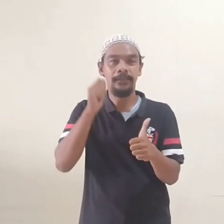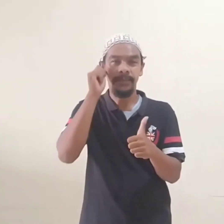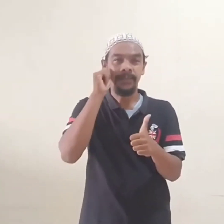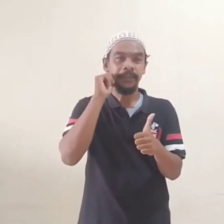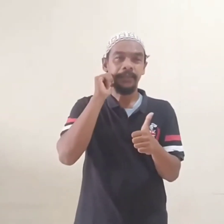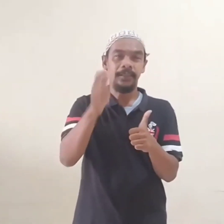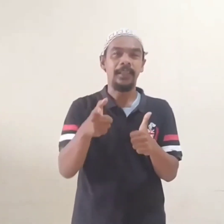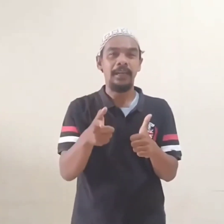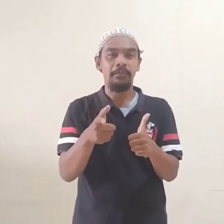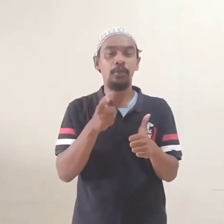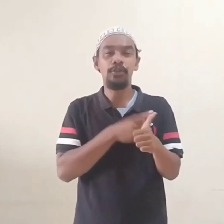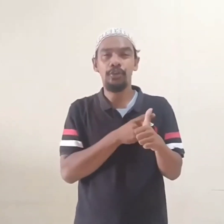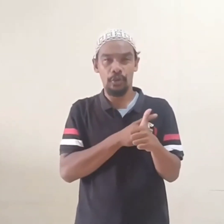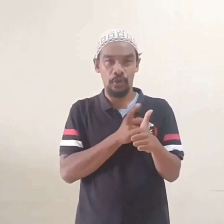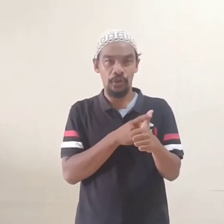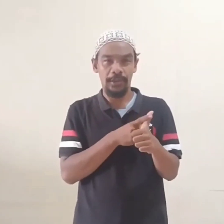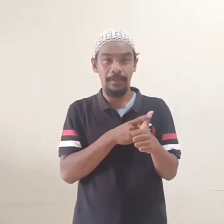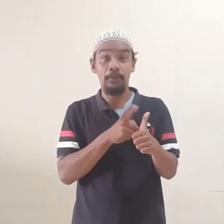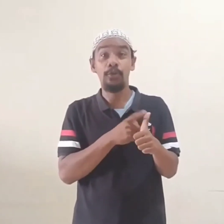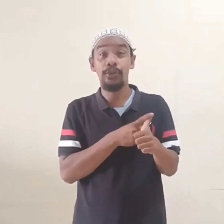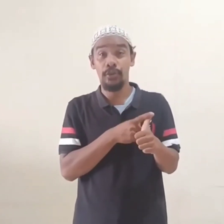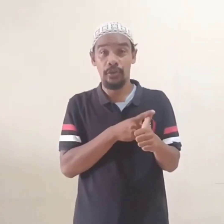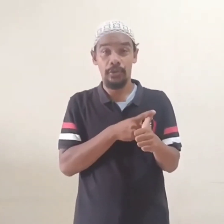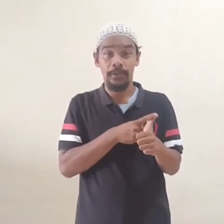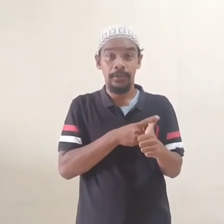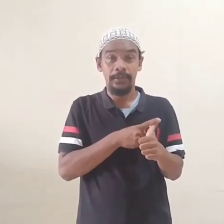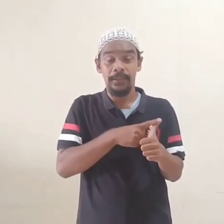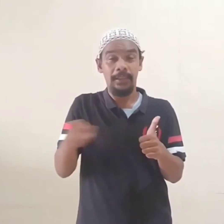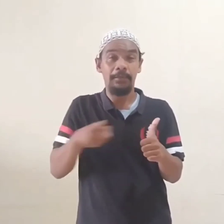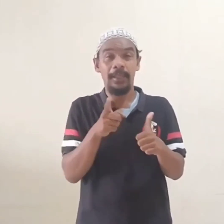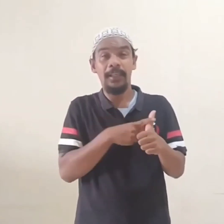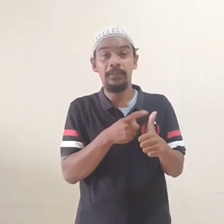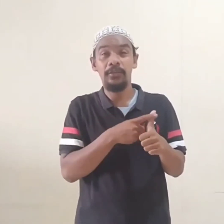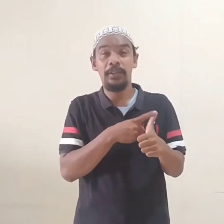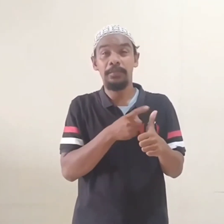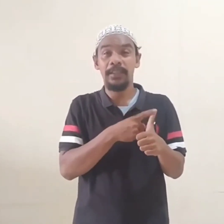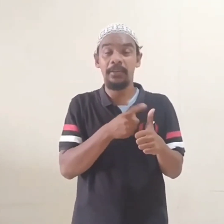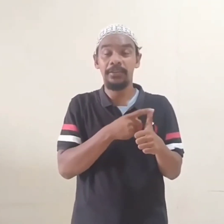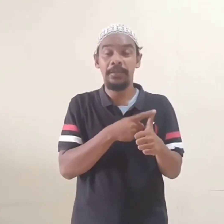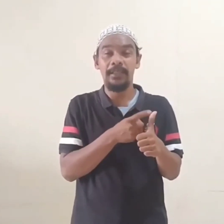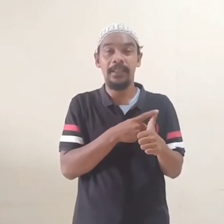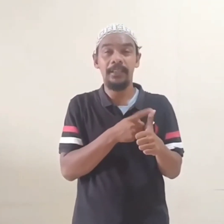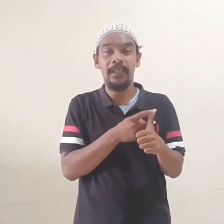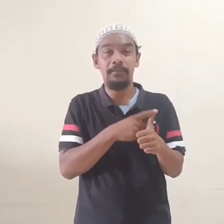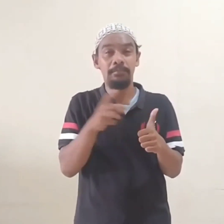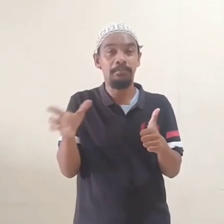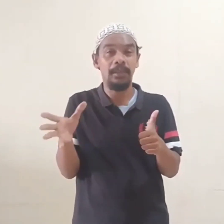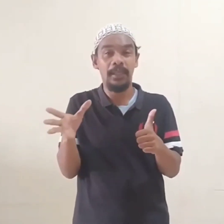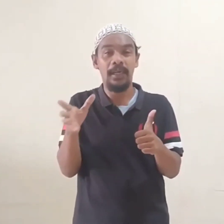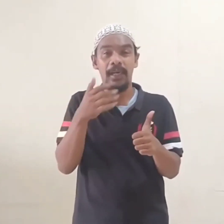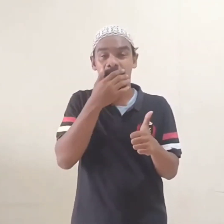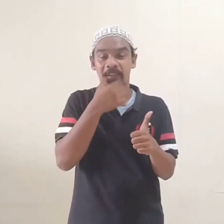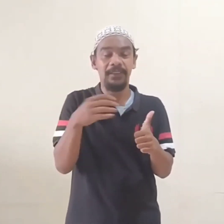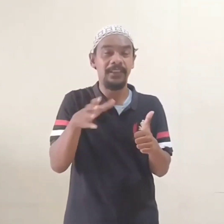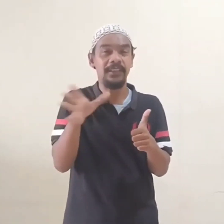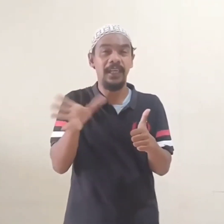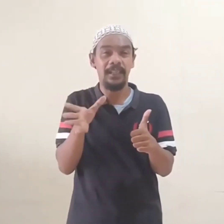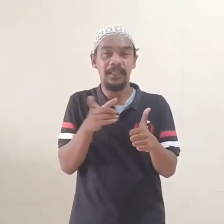adalah gerak meluncur, ya, meluncur. Setiap gaya itu yang harus diperhatikan dalam aktivitas gaya renang